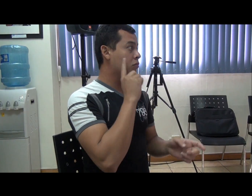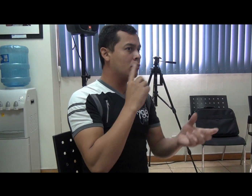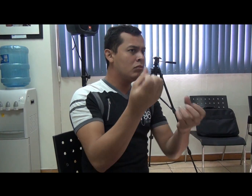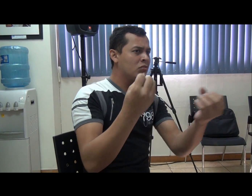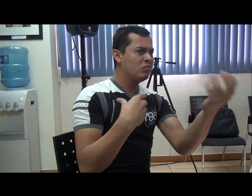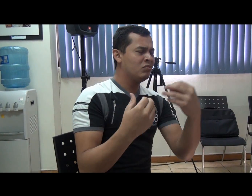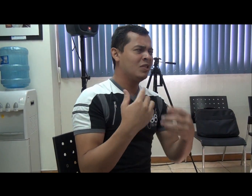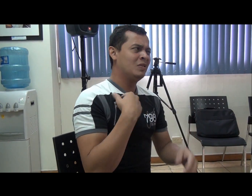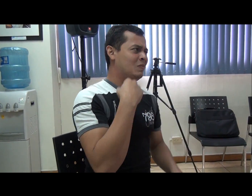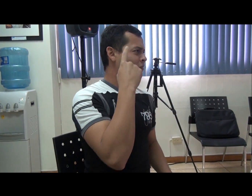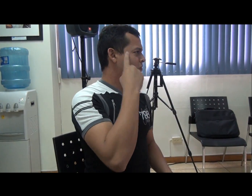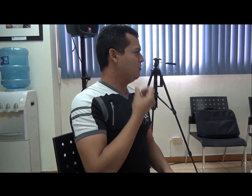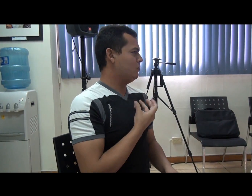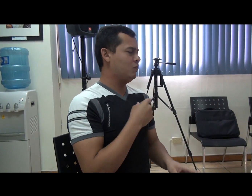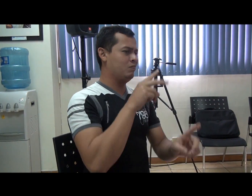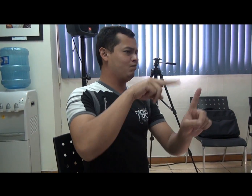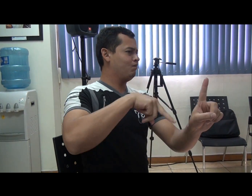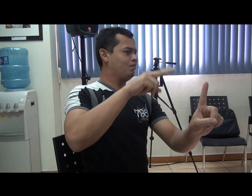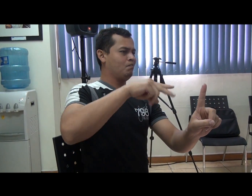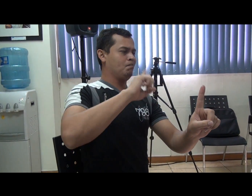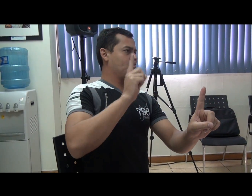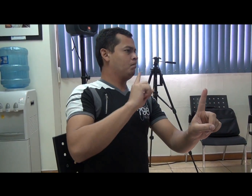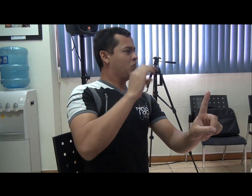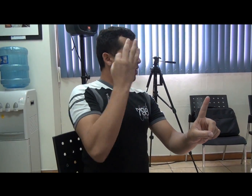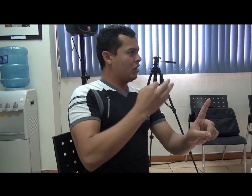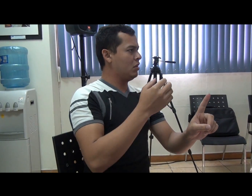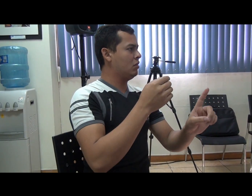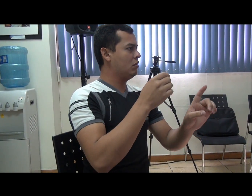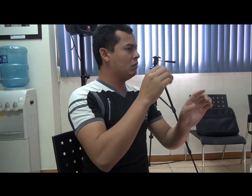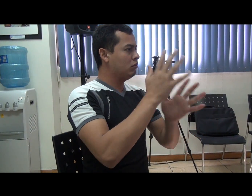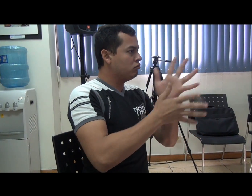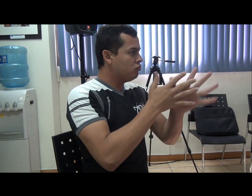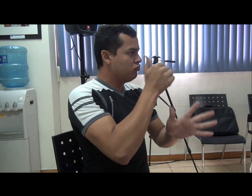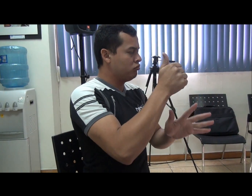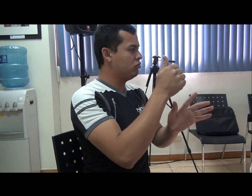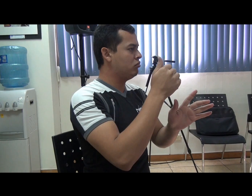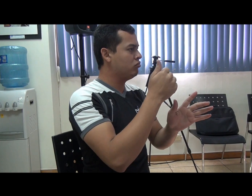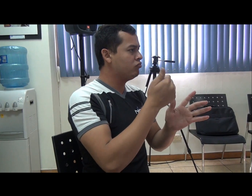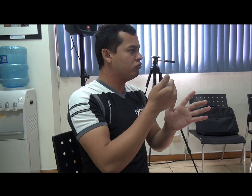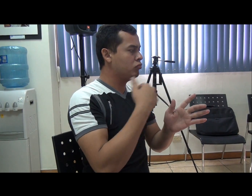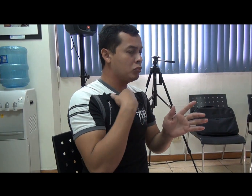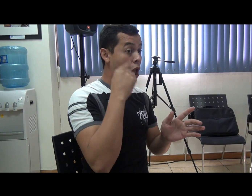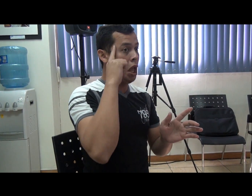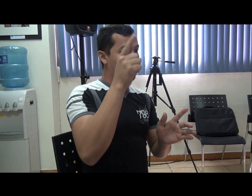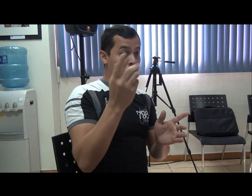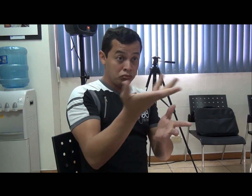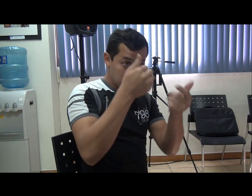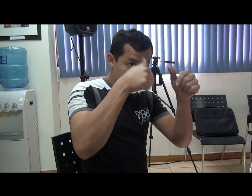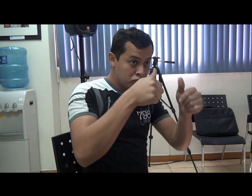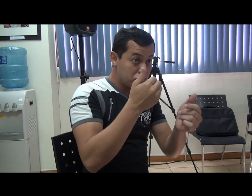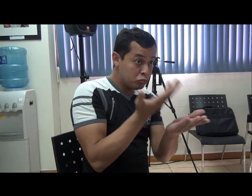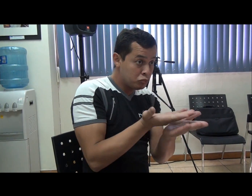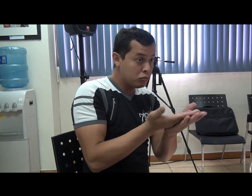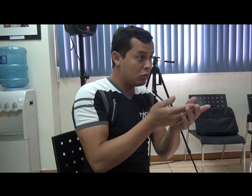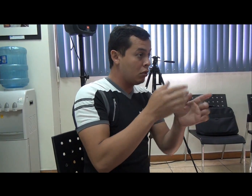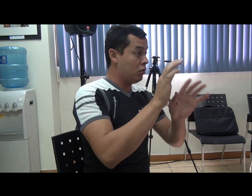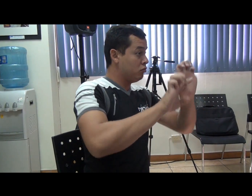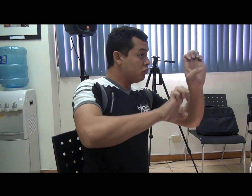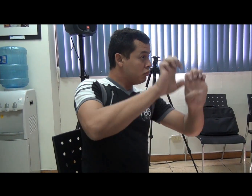pensaban que yo era quien estaba controlando y era necesario hacer la evaluación para las personas intérpretes. Se